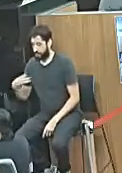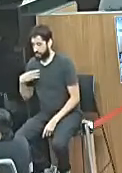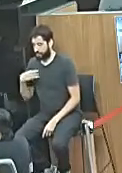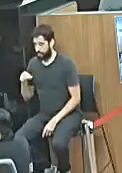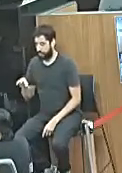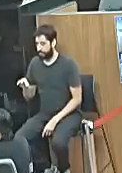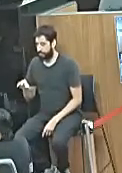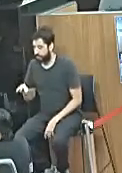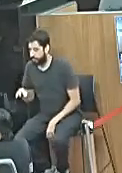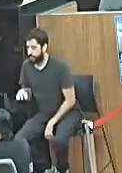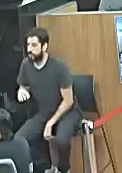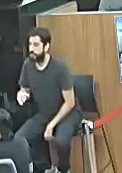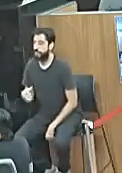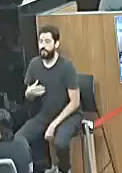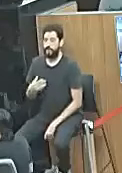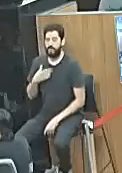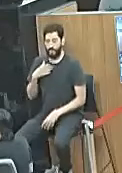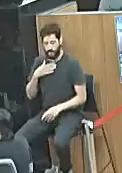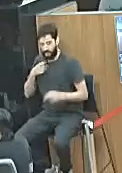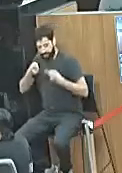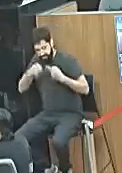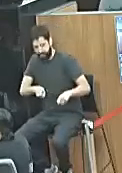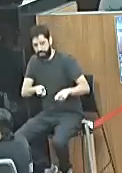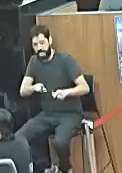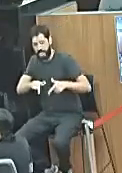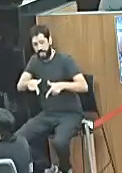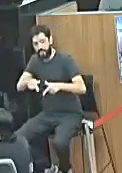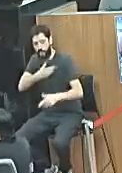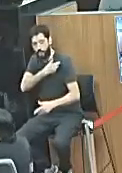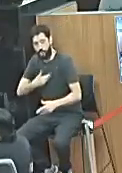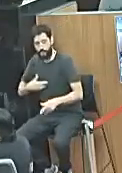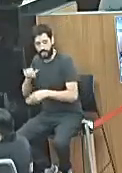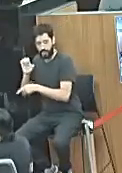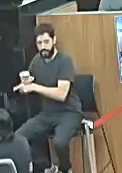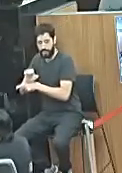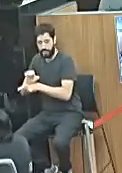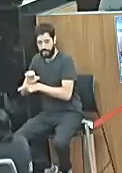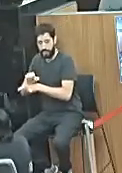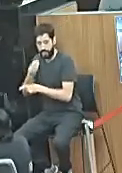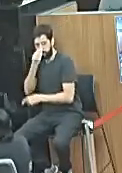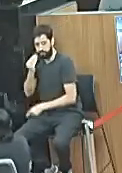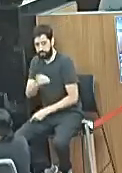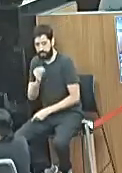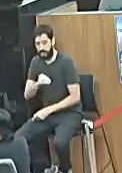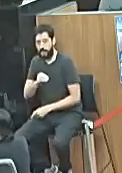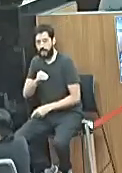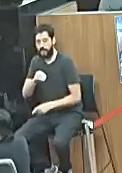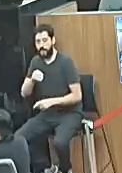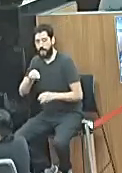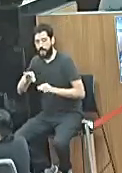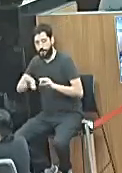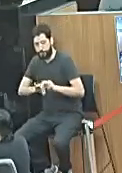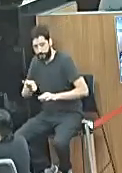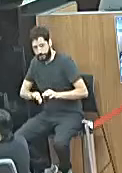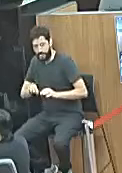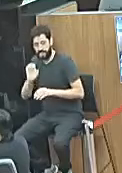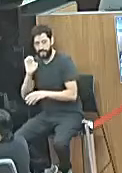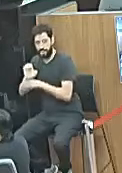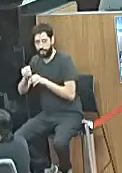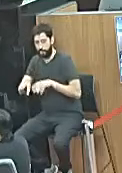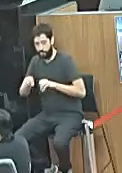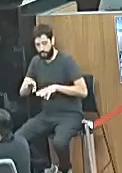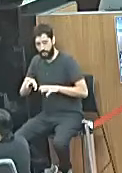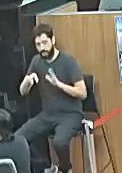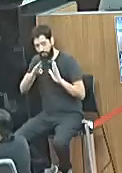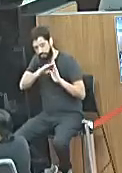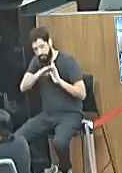apresentar nosso repúdio contra a ação do governo estadual em desconsiderar o plano estadual de educação e suas diretrizes